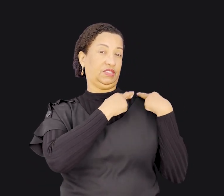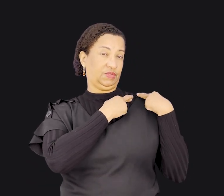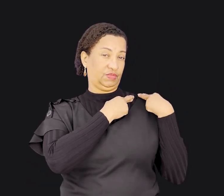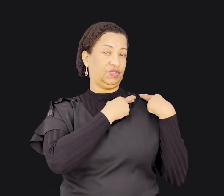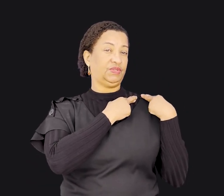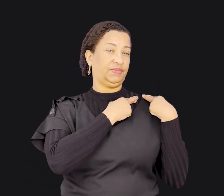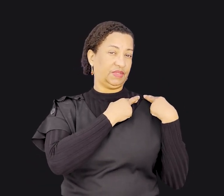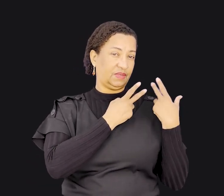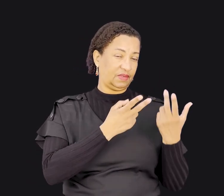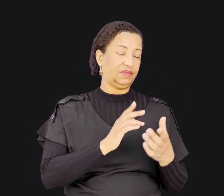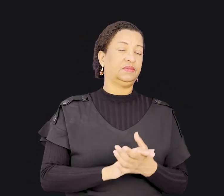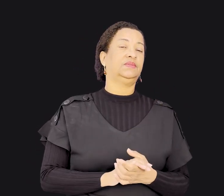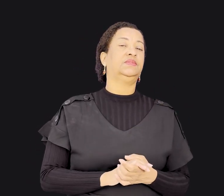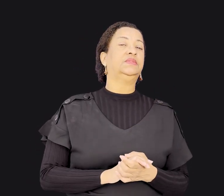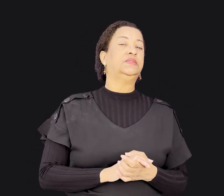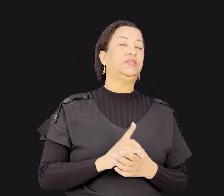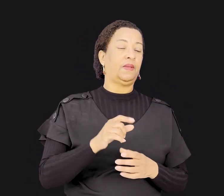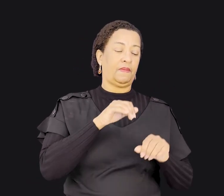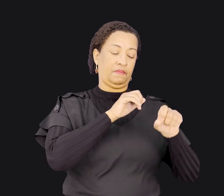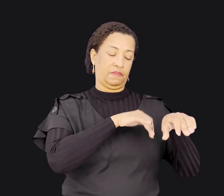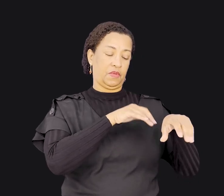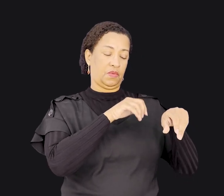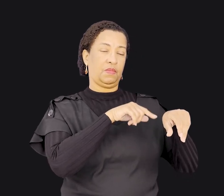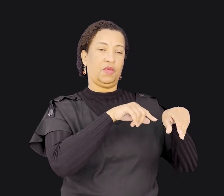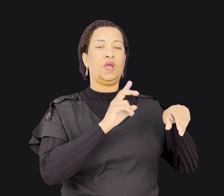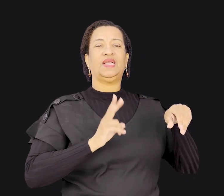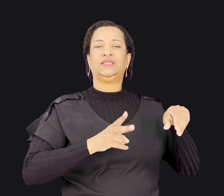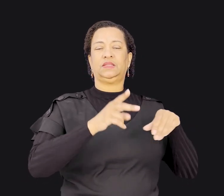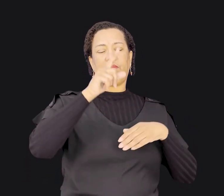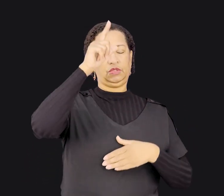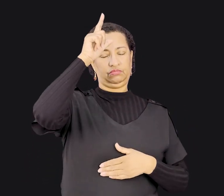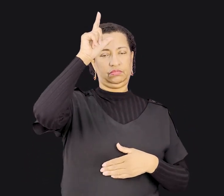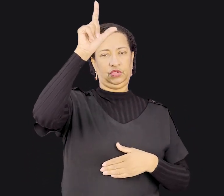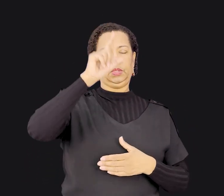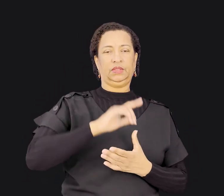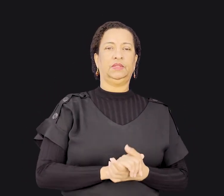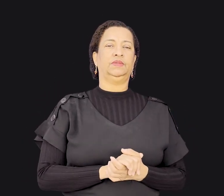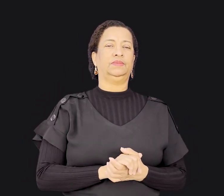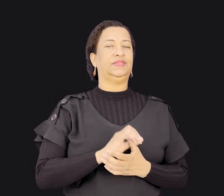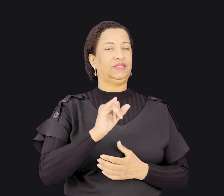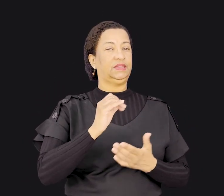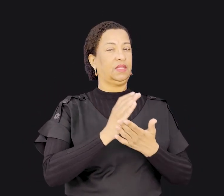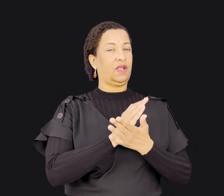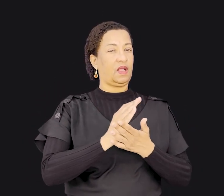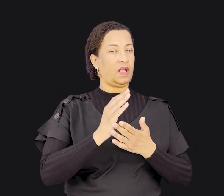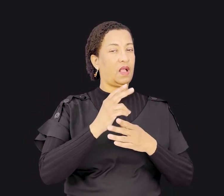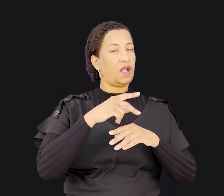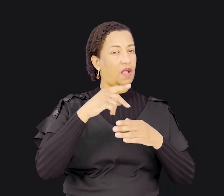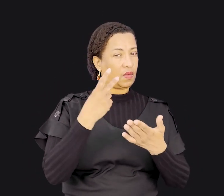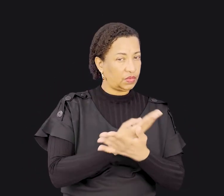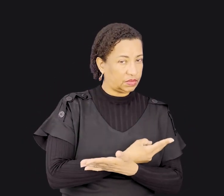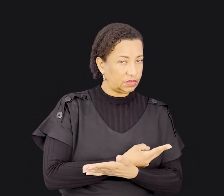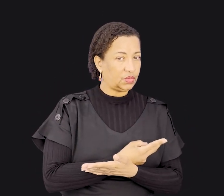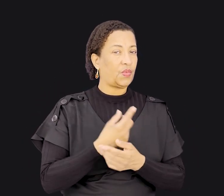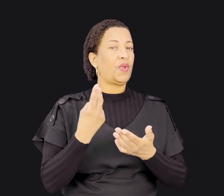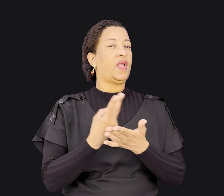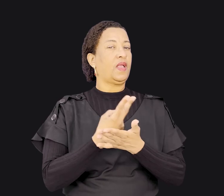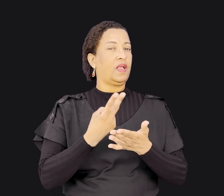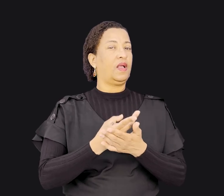responsabilidade pelo navio ou pelo batalhão será sempre daquele oficial. Se acontecer alguma coisa errada, será o oficial comandante